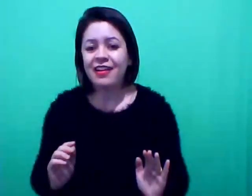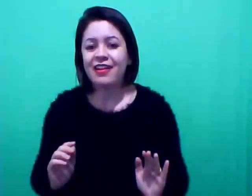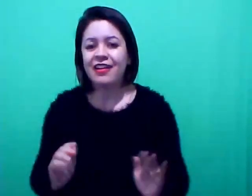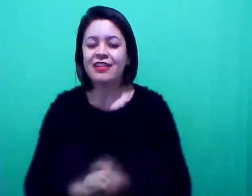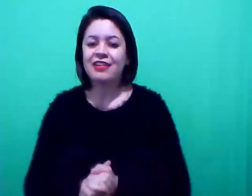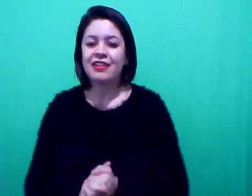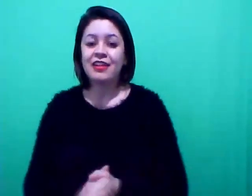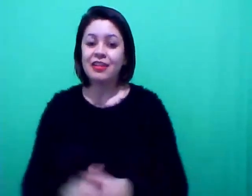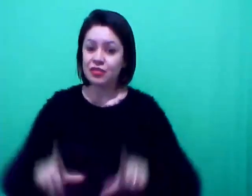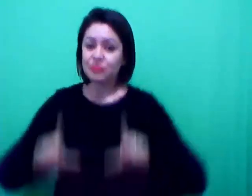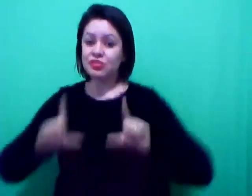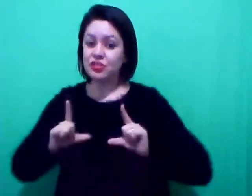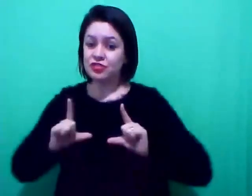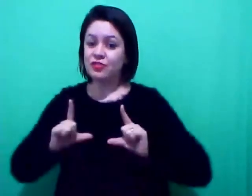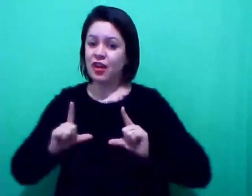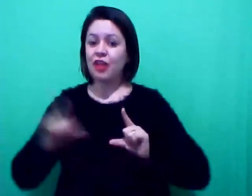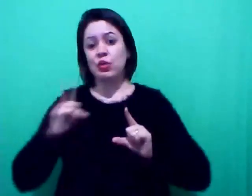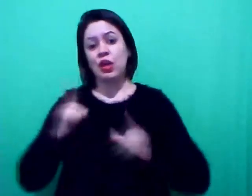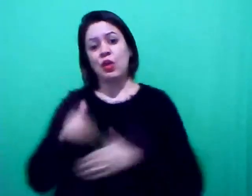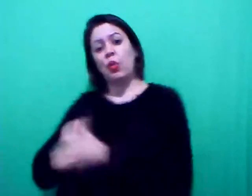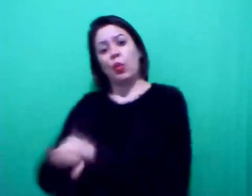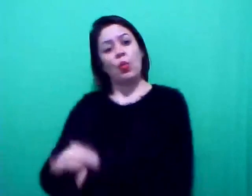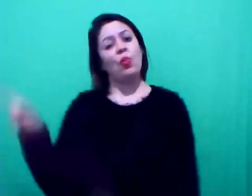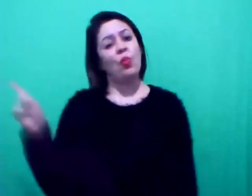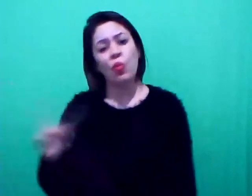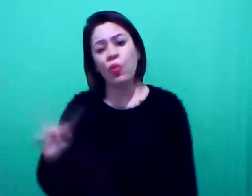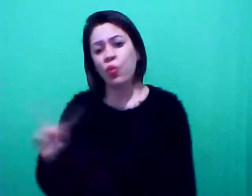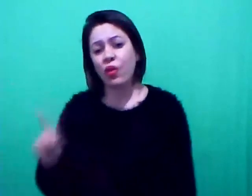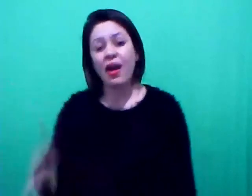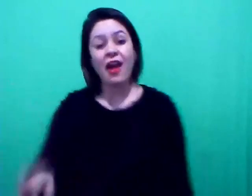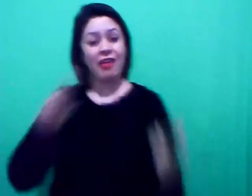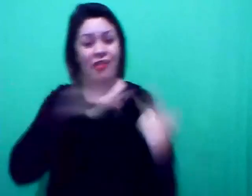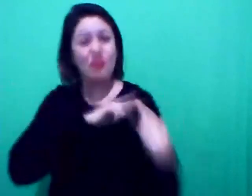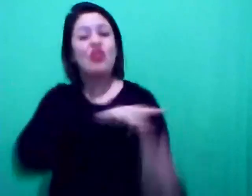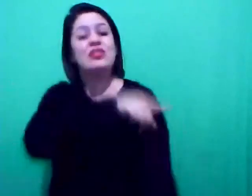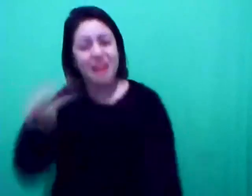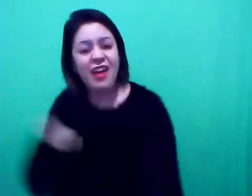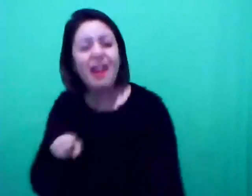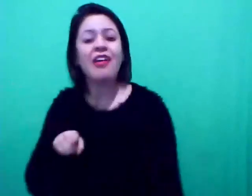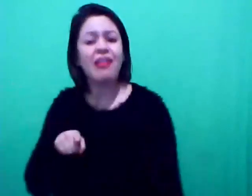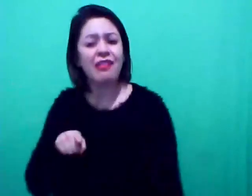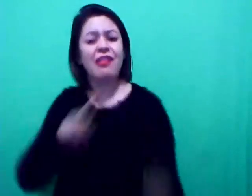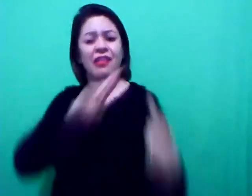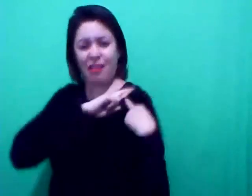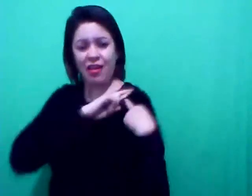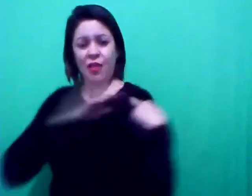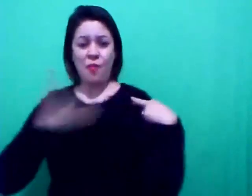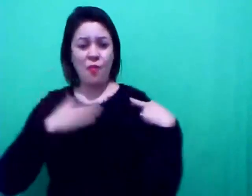evoluir, conhecer mais, porque vocês também têm essa responsabilidade. Agora que a disciplina está chegando ao fim, não fiquem acostumados com isso, porque vocês